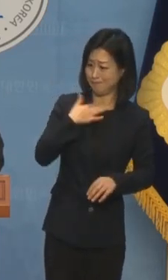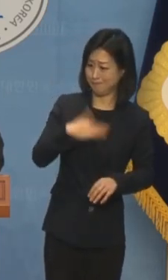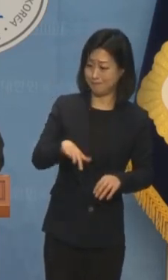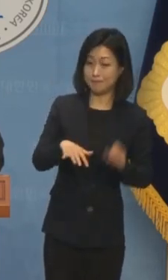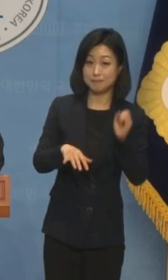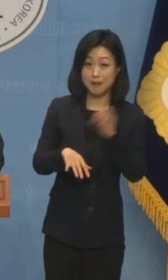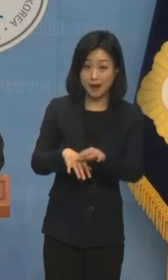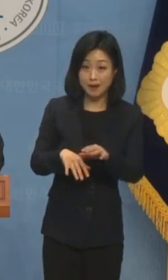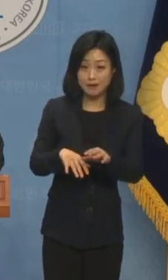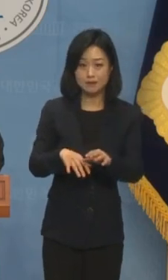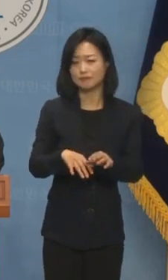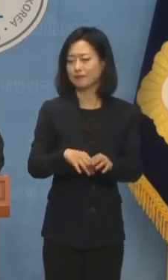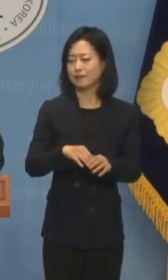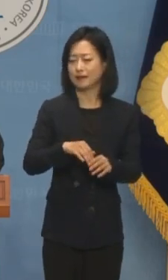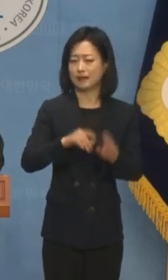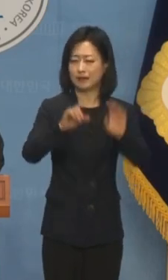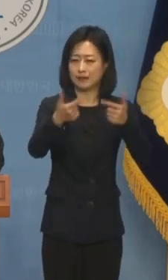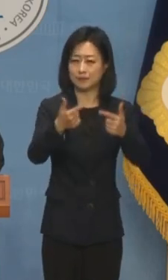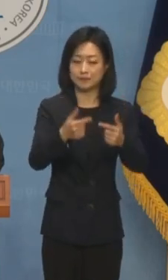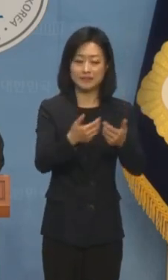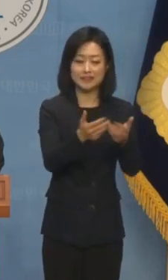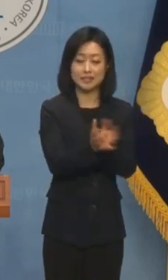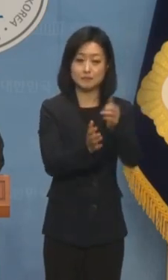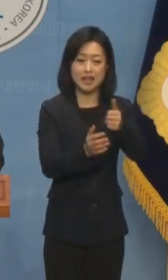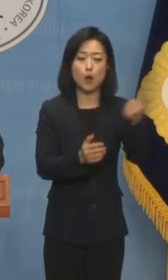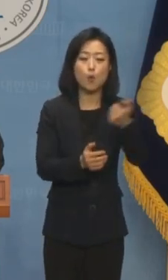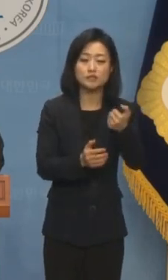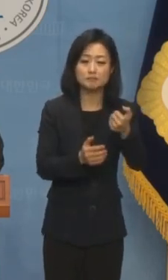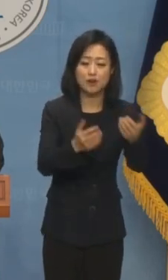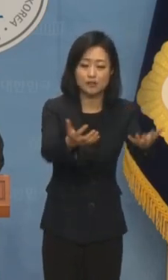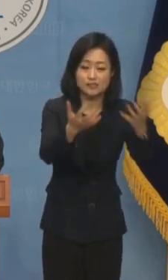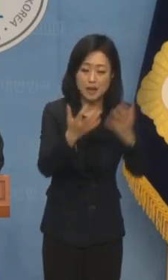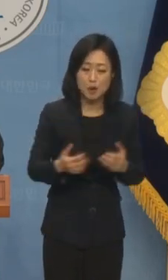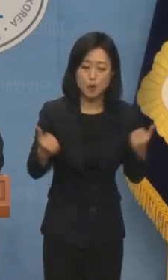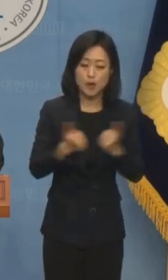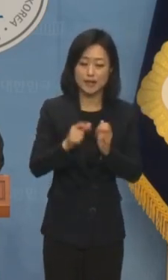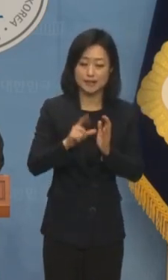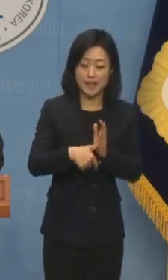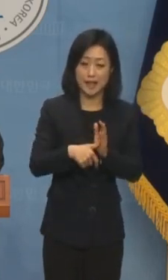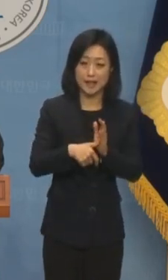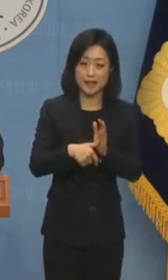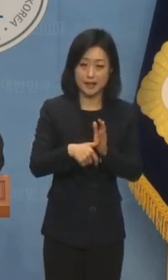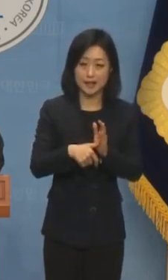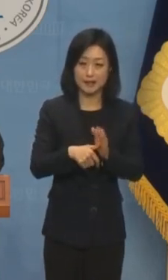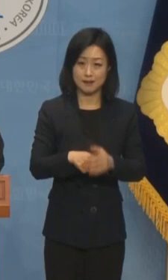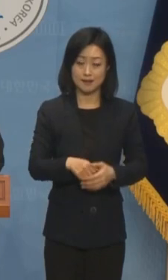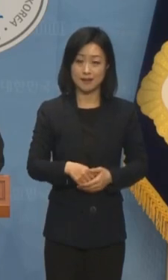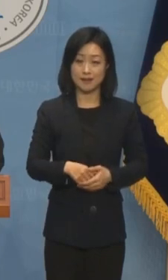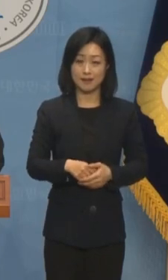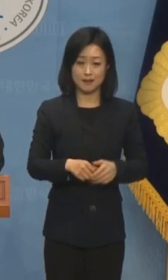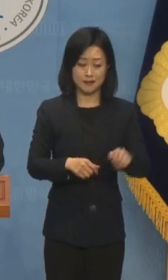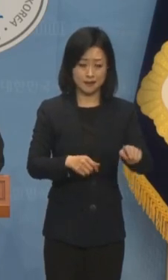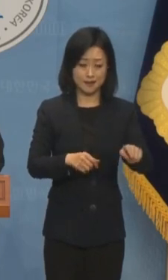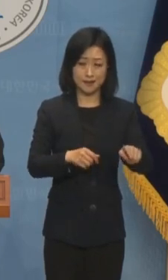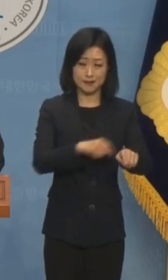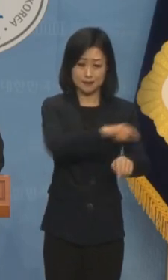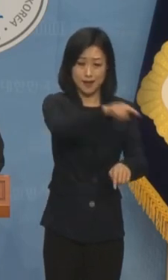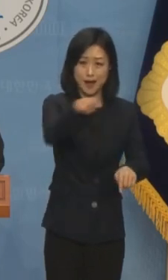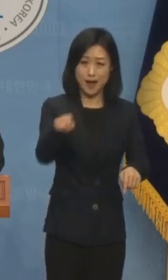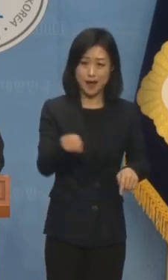있지만 팀장급 50명가량이 참석한 회의에서 모두가 하지도 않은 말을